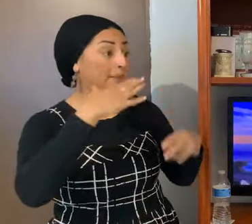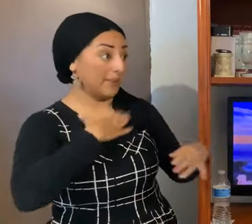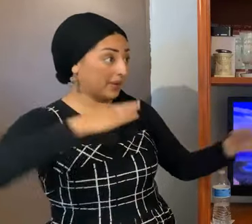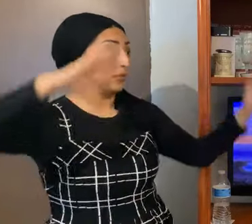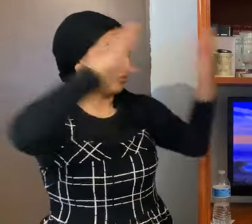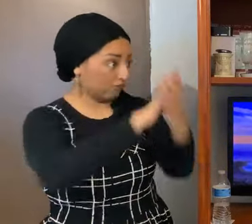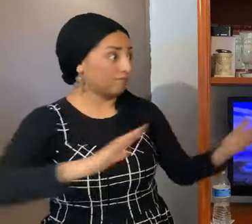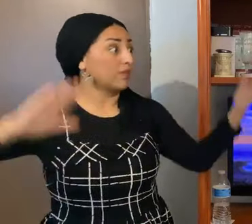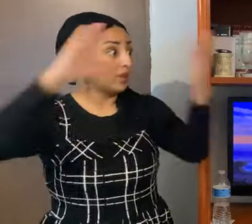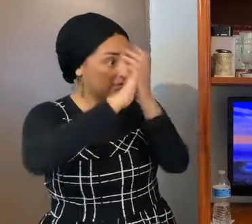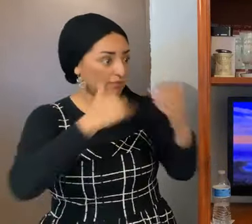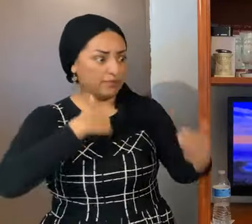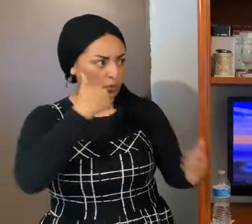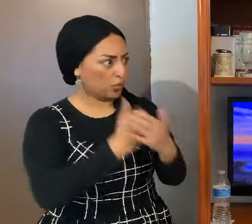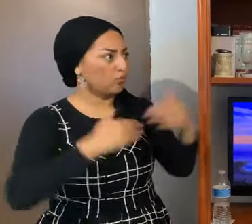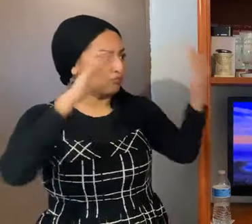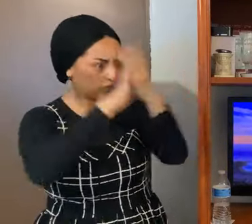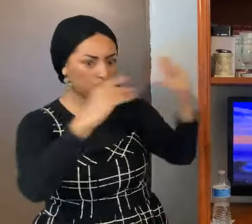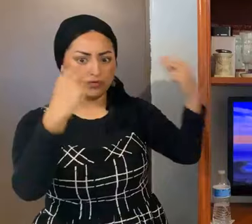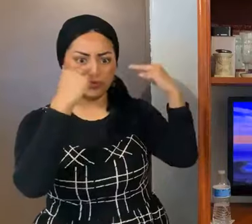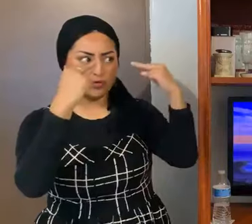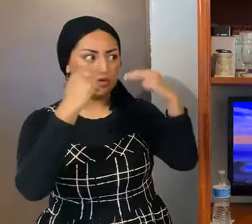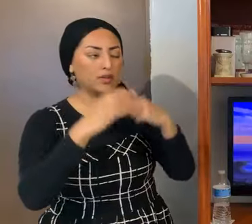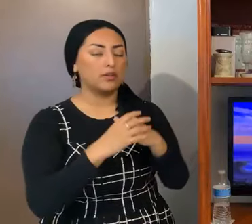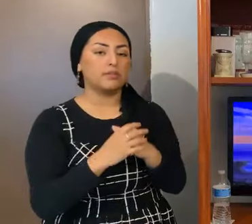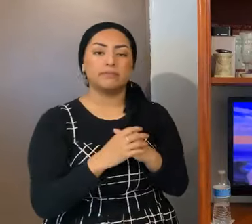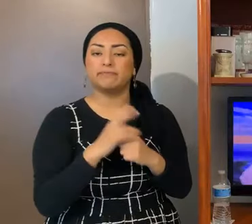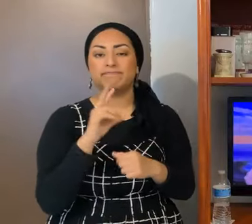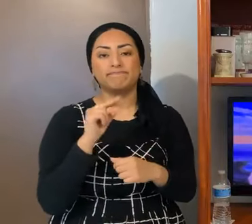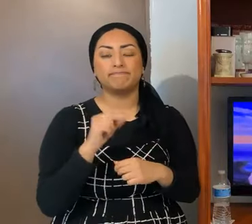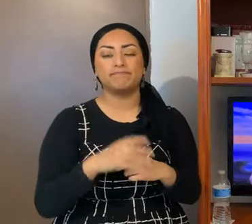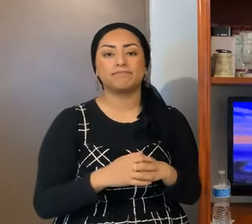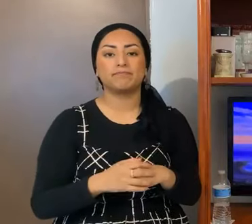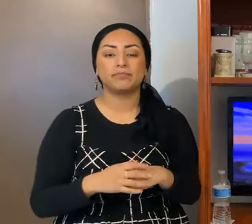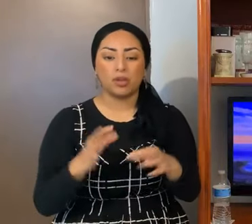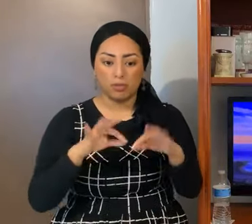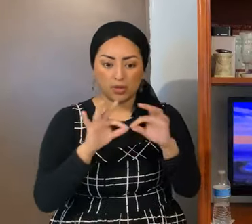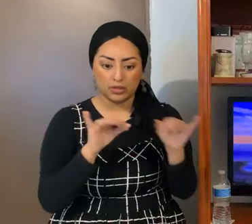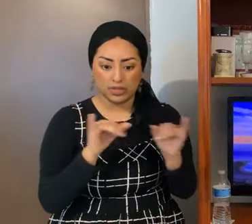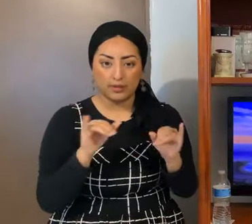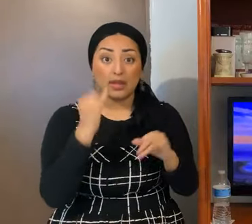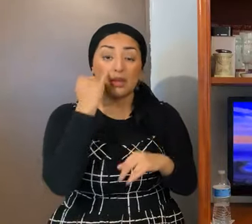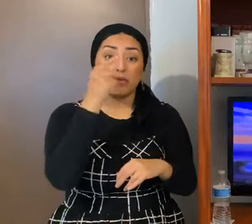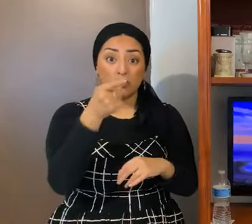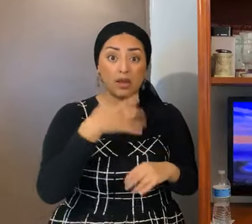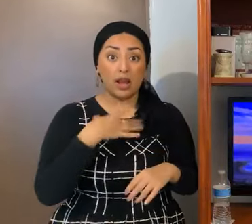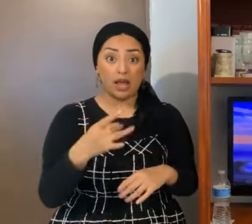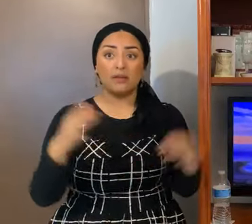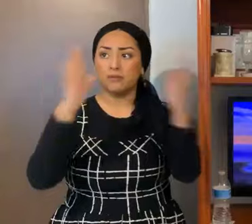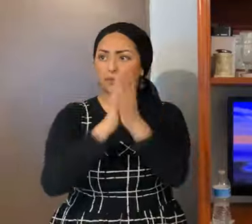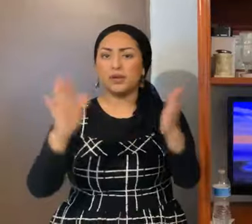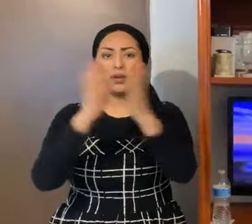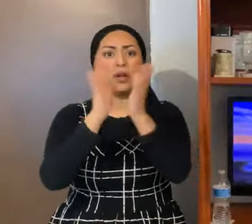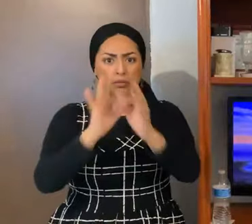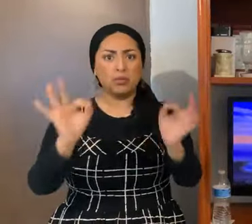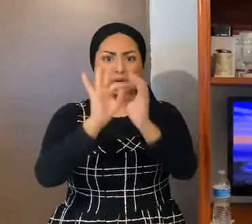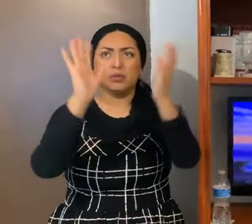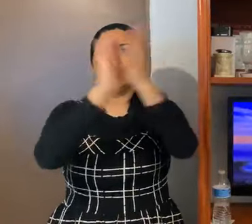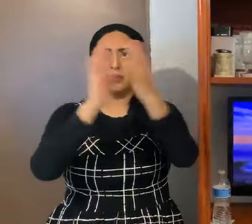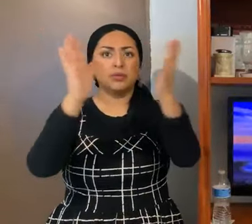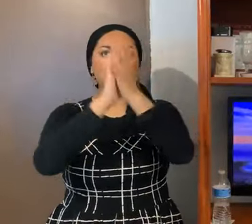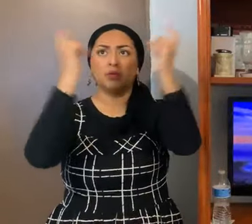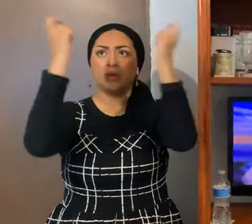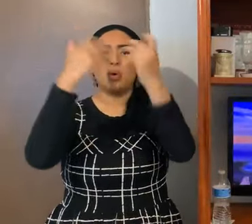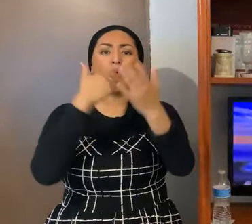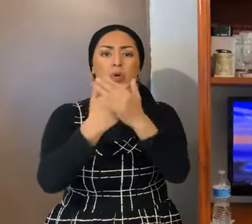véanme, quiero ser visto, quiero ser reconocido. No se trata de eso, hay que ser congruentes. Si te gusta exaltar, porque debemos exaltar,